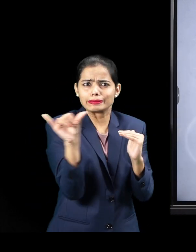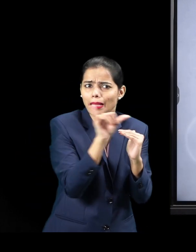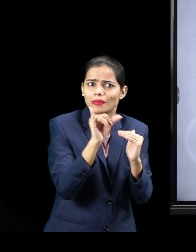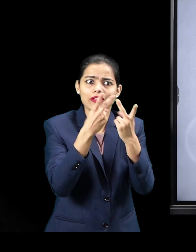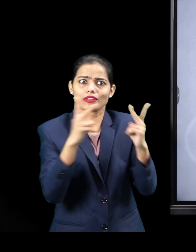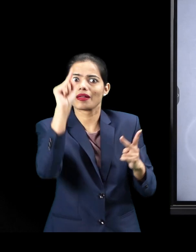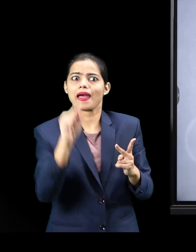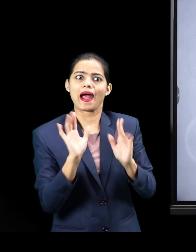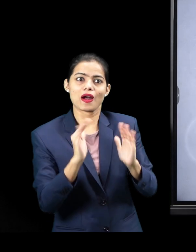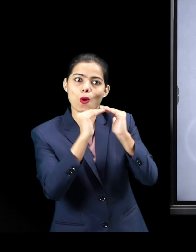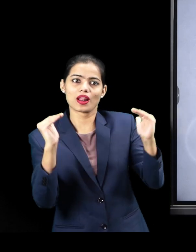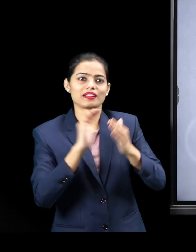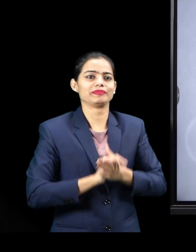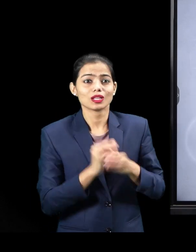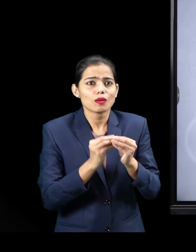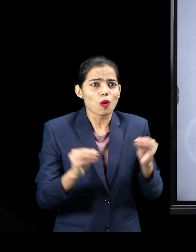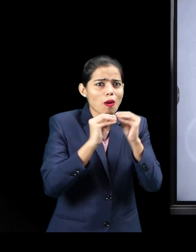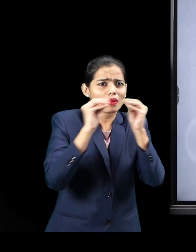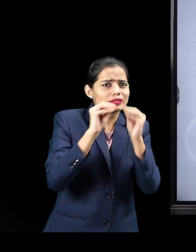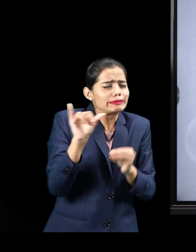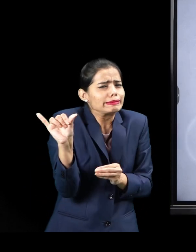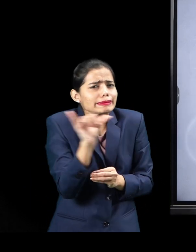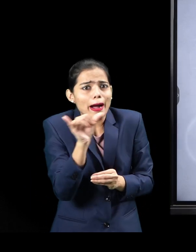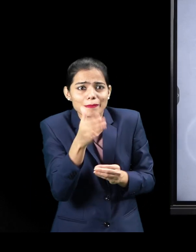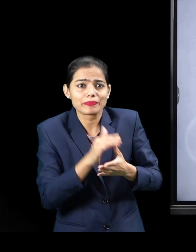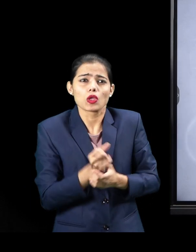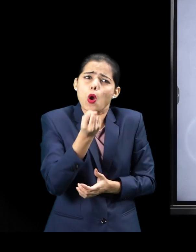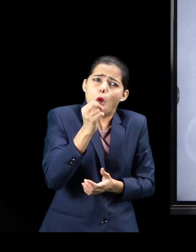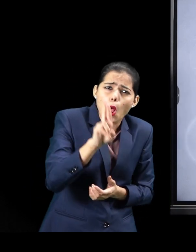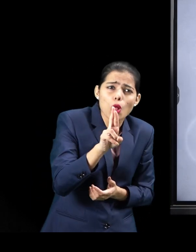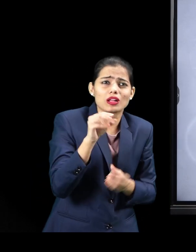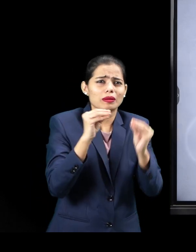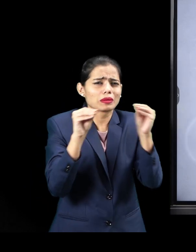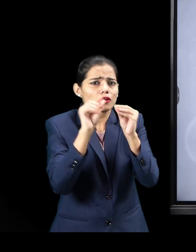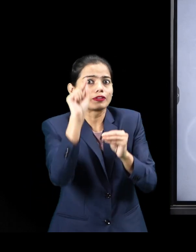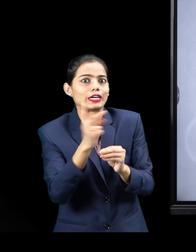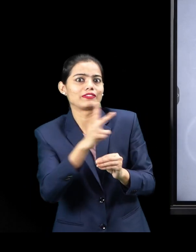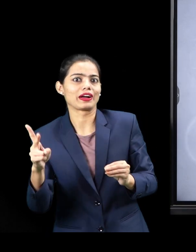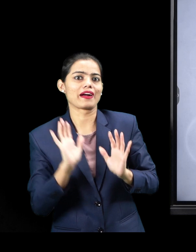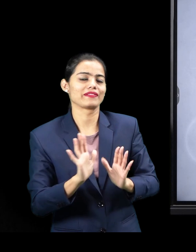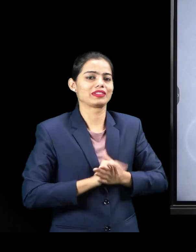సమానంగా సంభావ్య సంఘటనలు. ఎక్కువ సంభావ్య లేదా సంభావ్య సంఘటనలు.